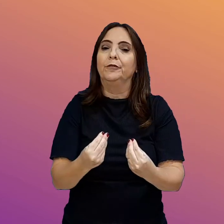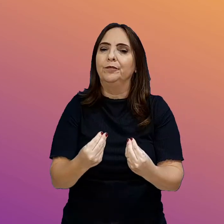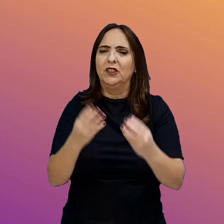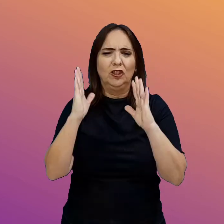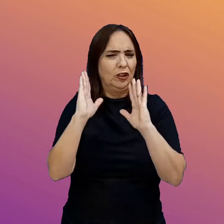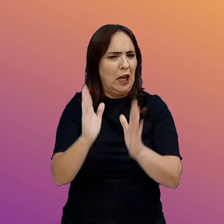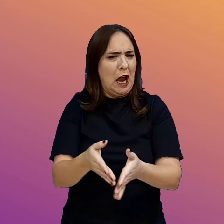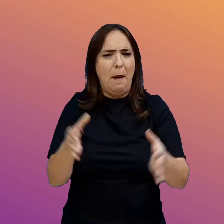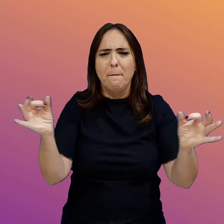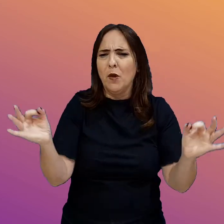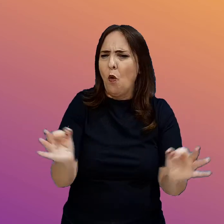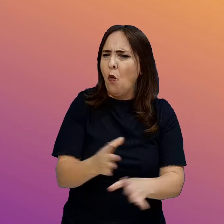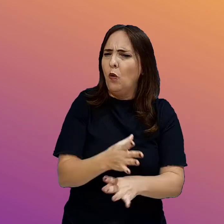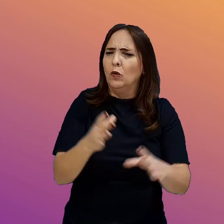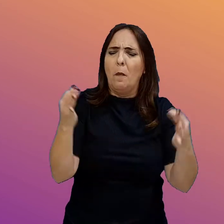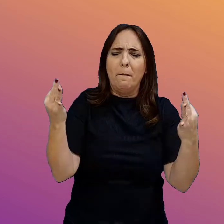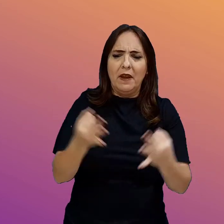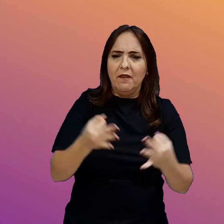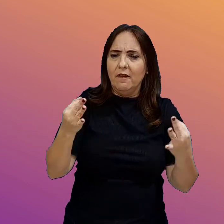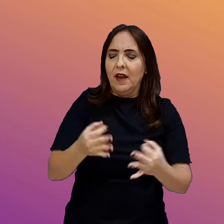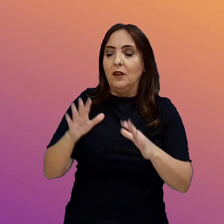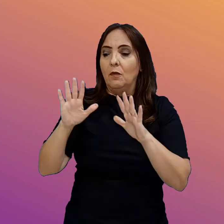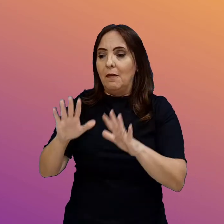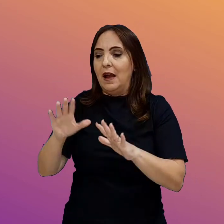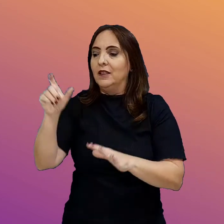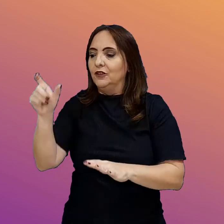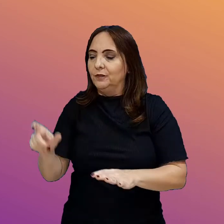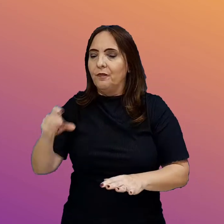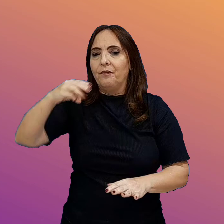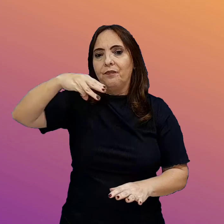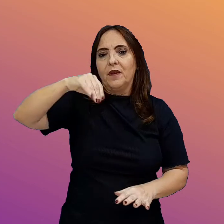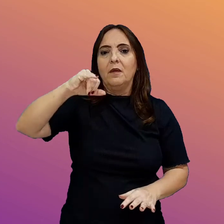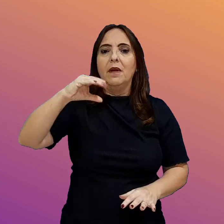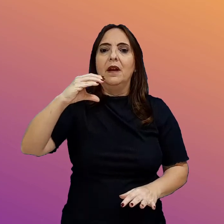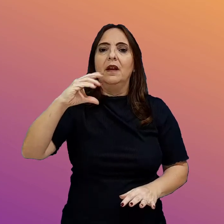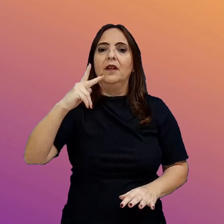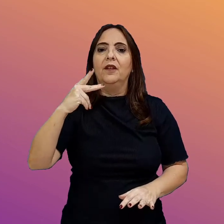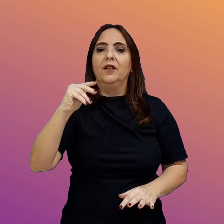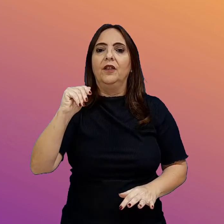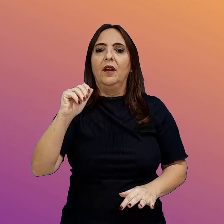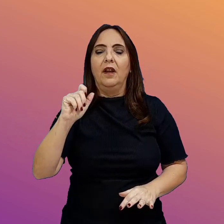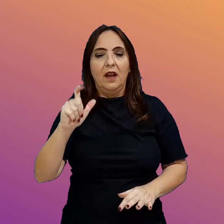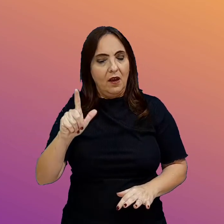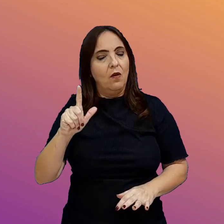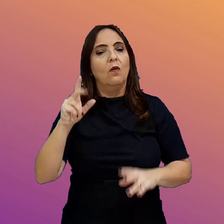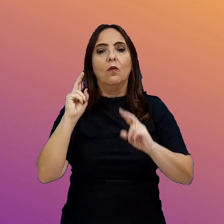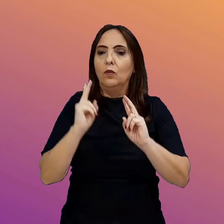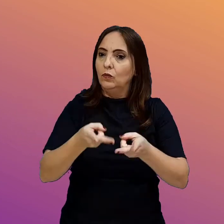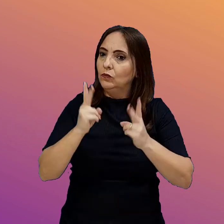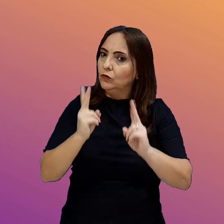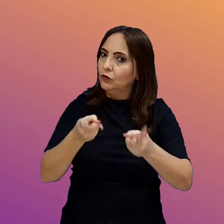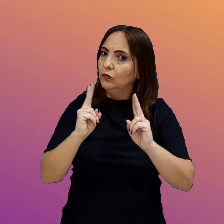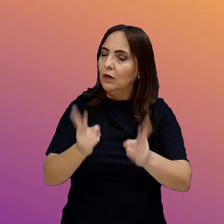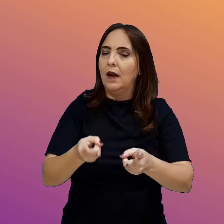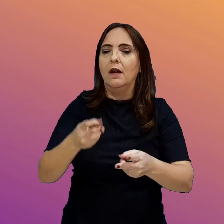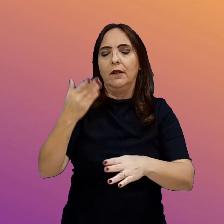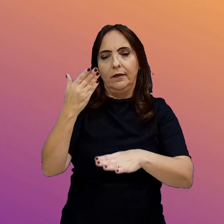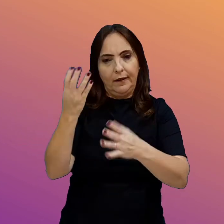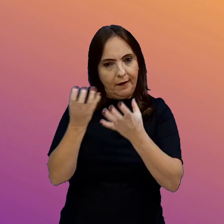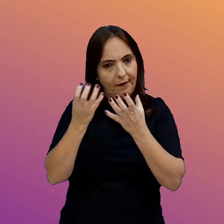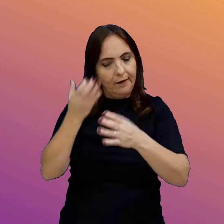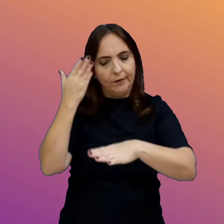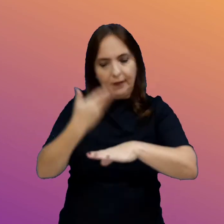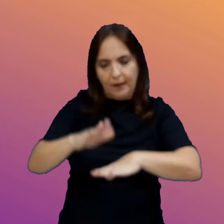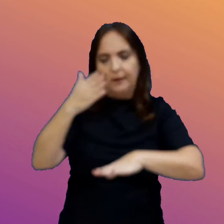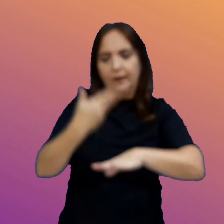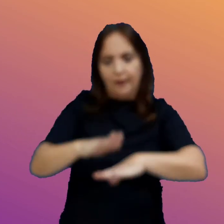sincronismo já havia se estabelecido, ele continuava insistindo em treinar mais, em